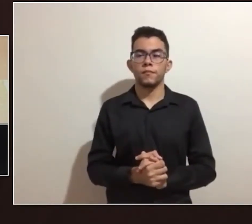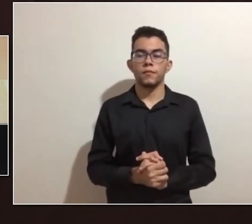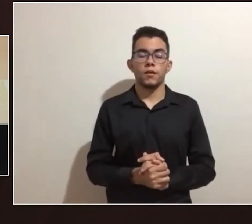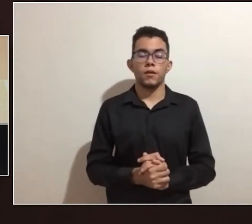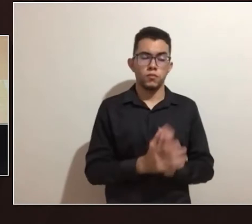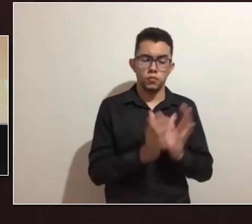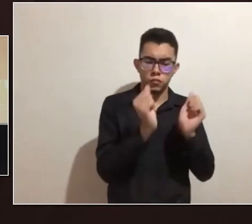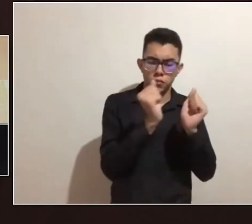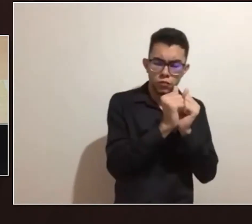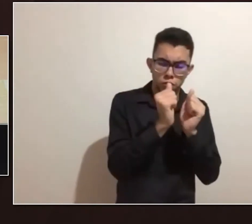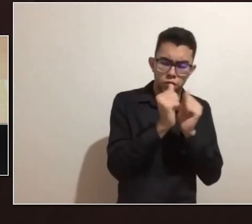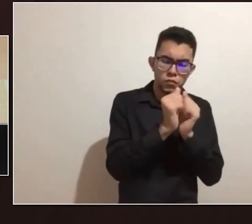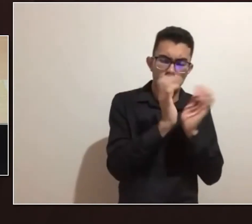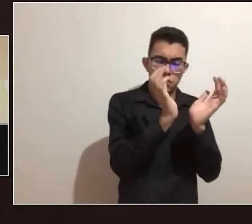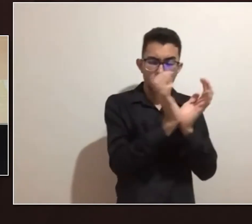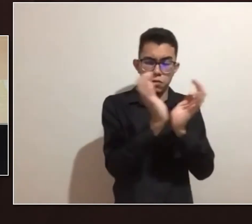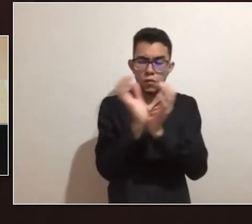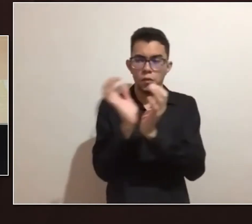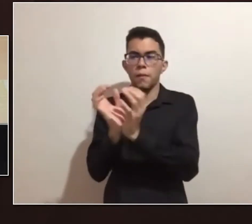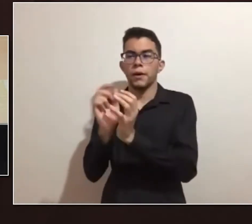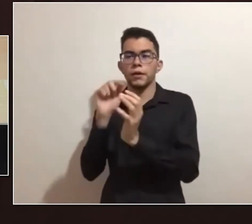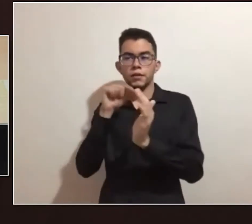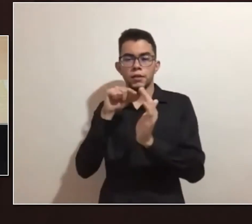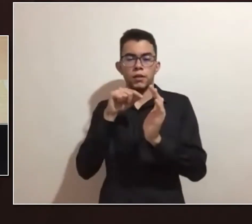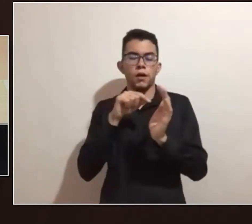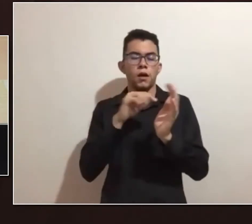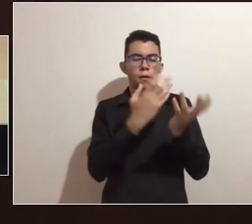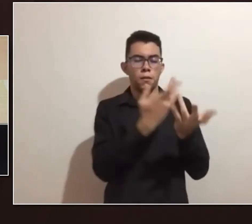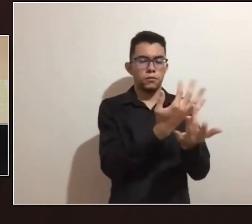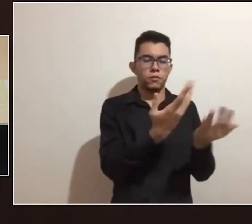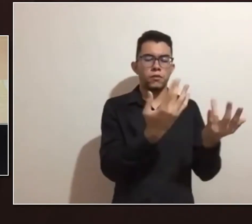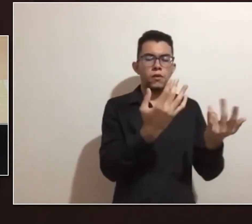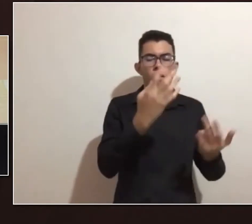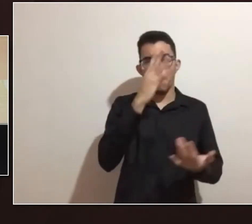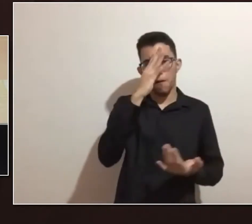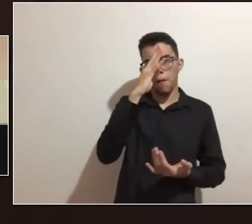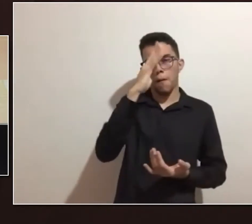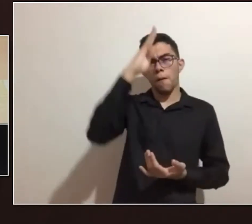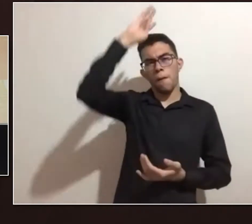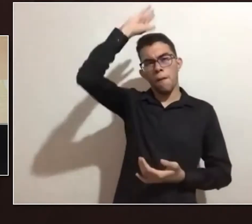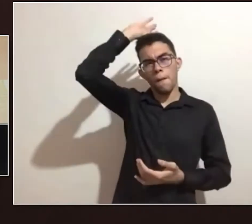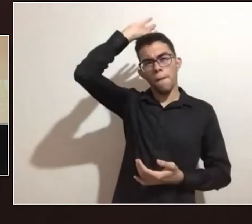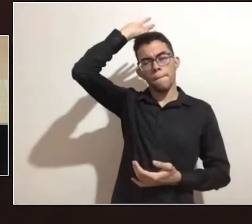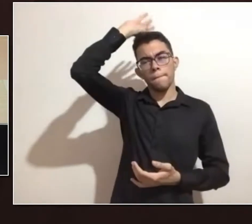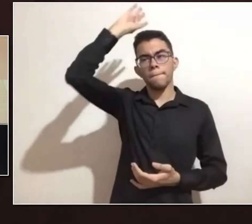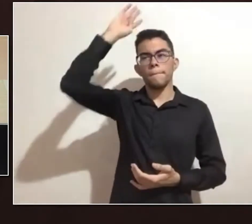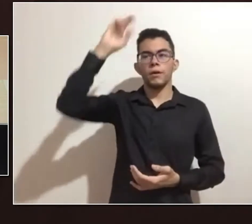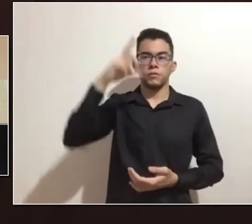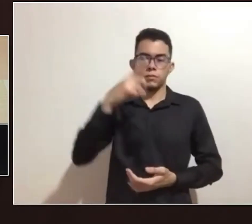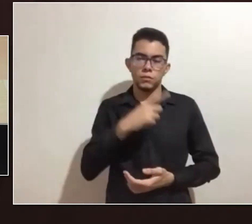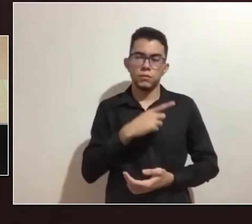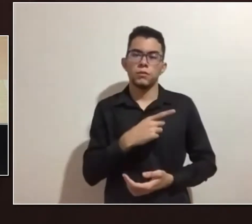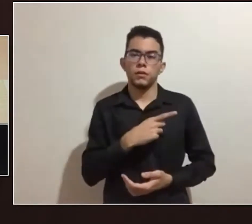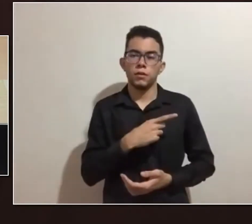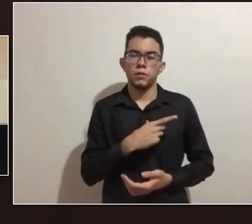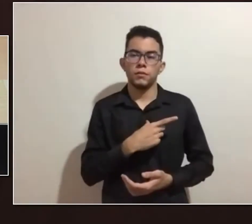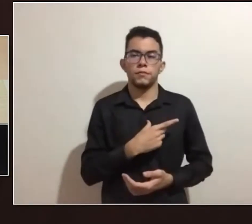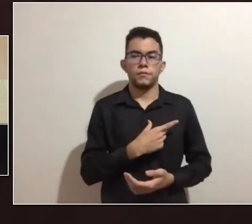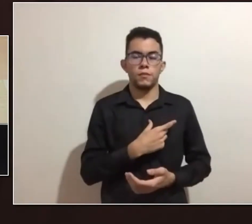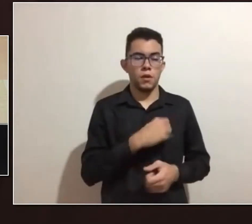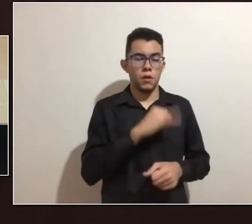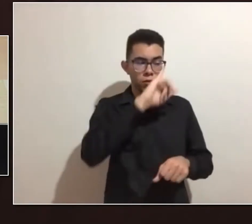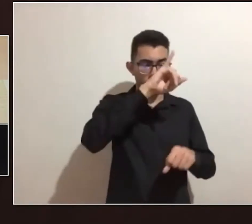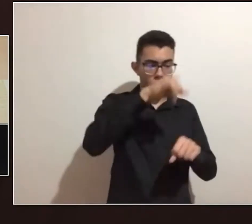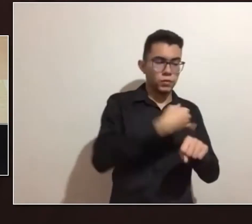né, os romanos que residiam em Jerusalém.